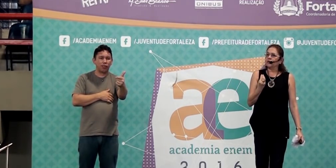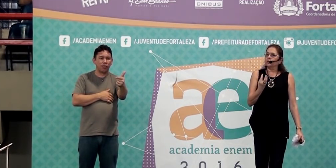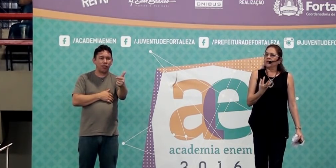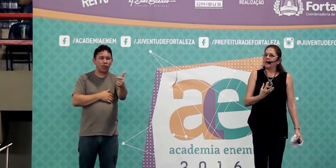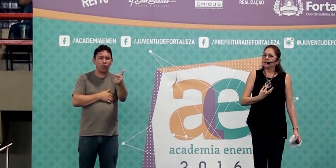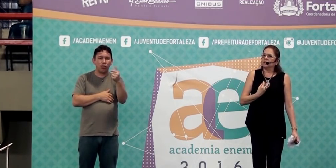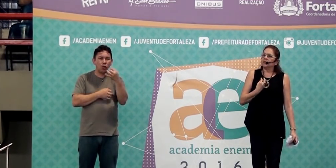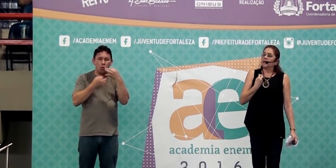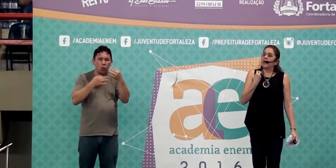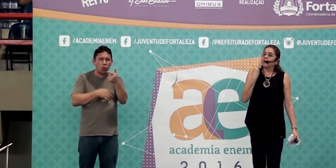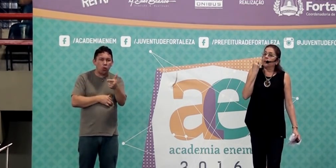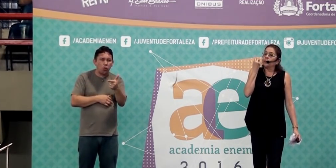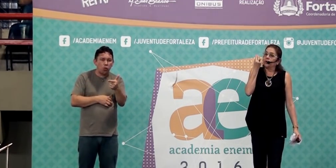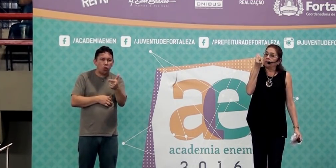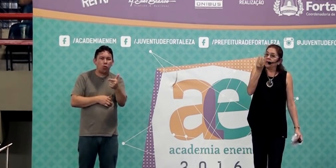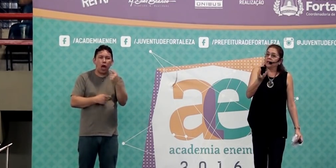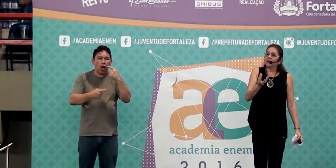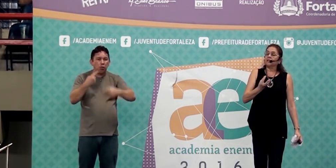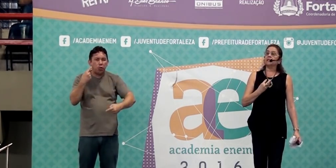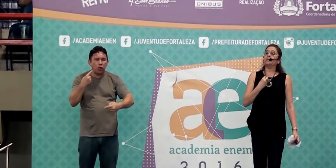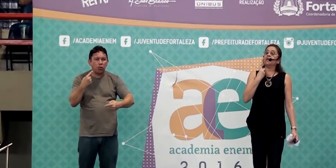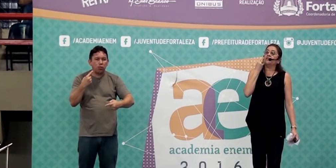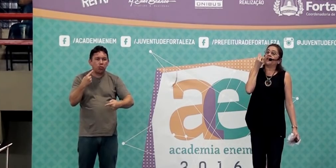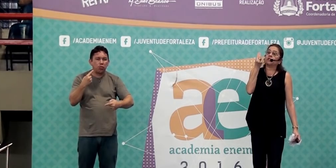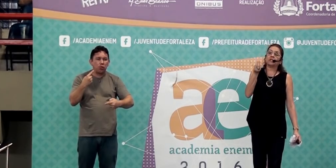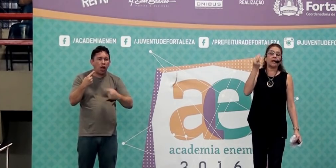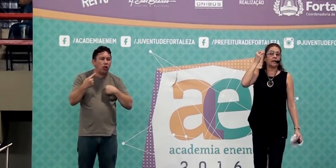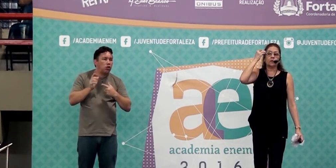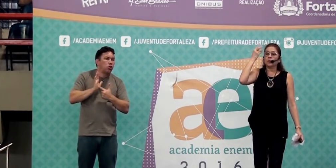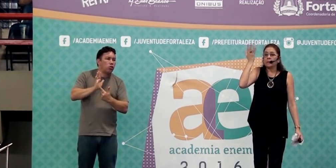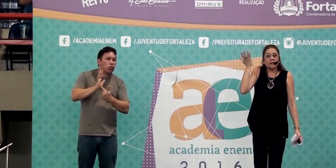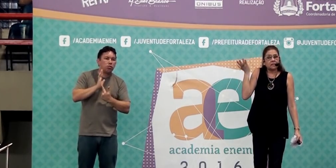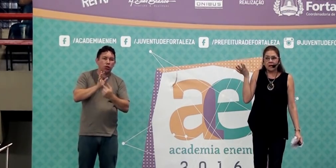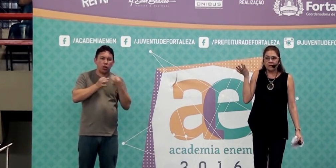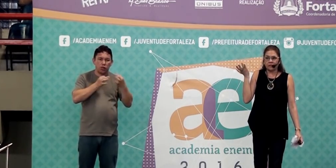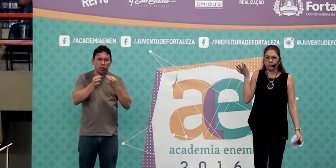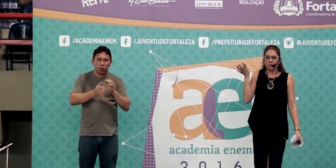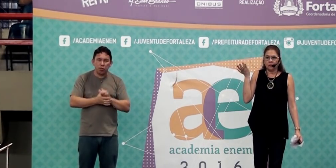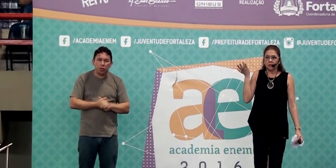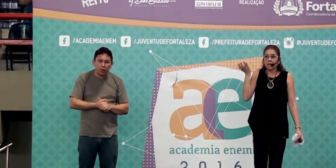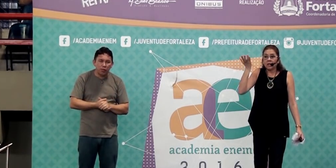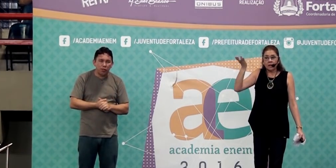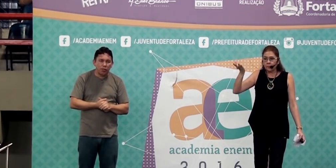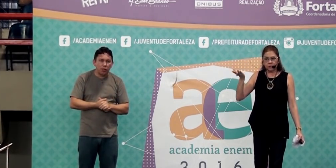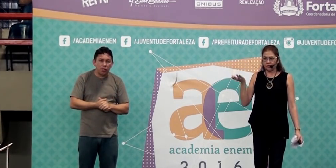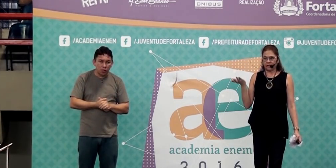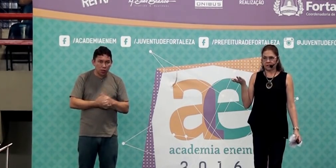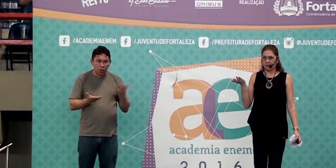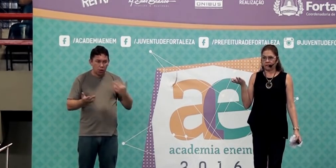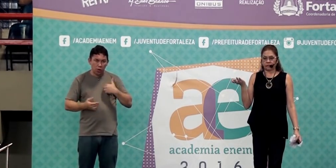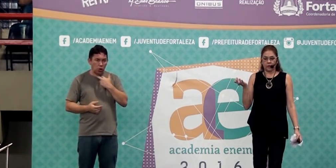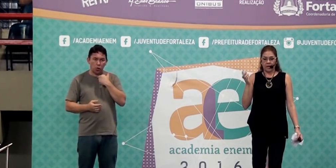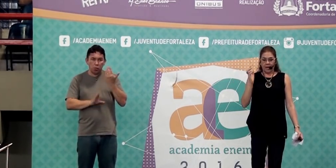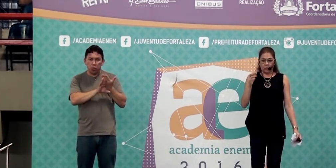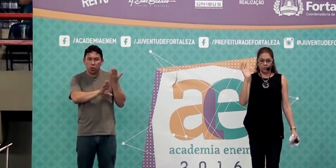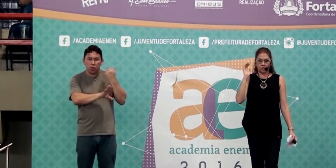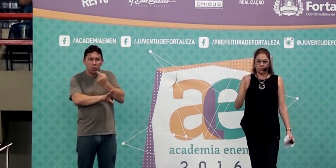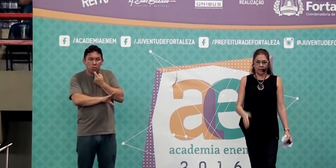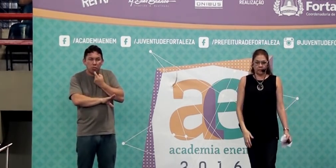tinham dificuldades, eram proibidas de manifestarem o que pensavam. Ninguém podia fazer